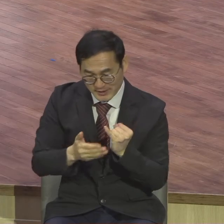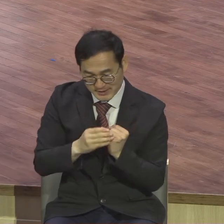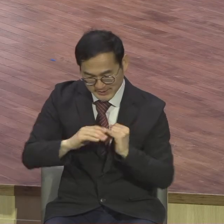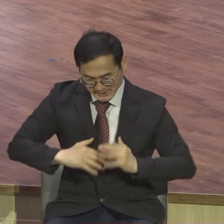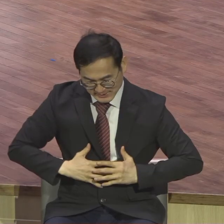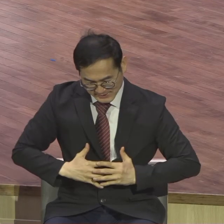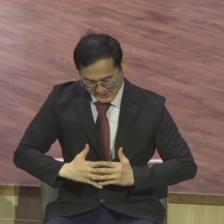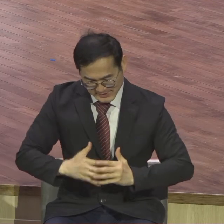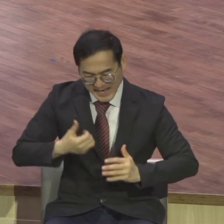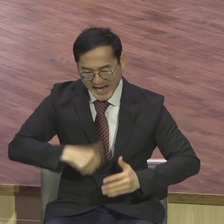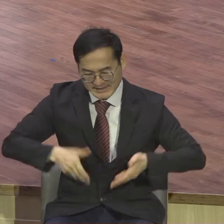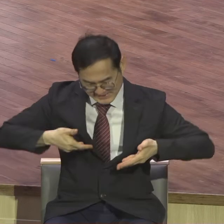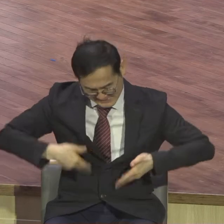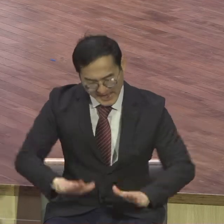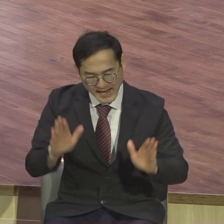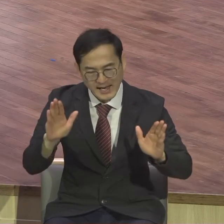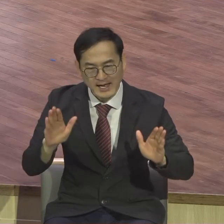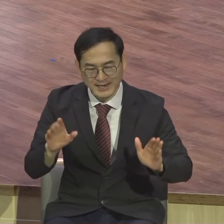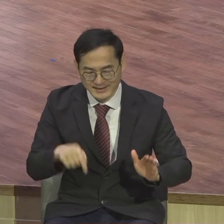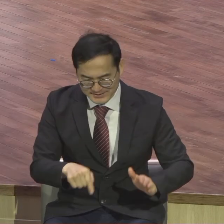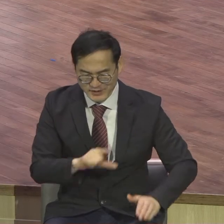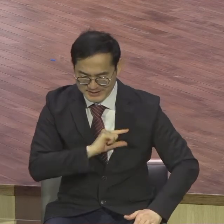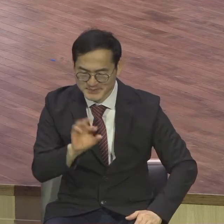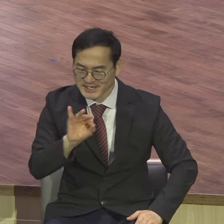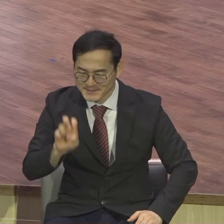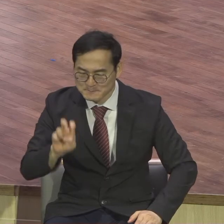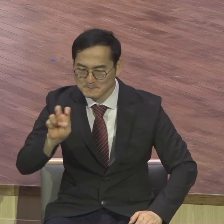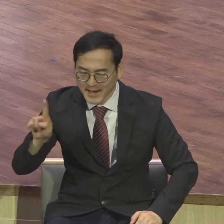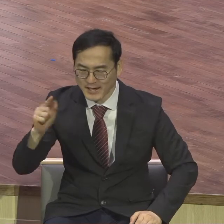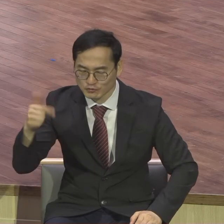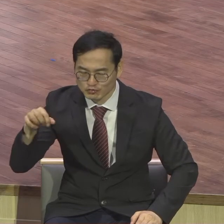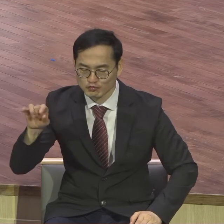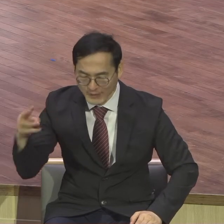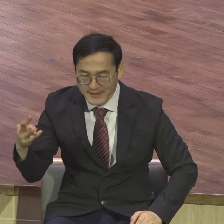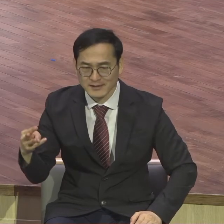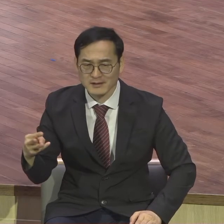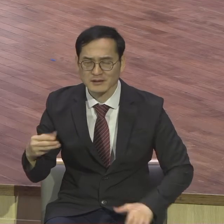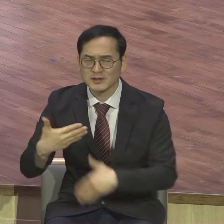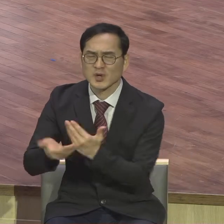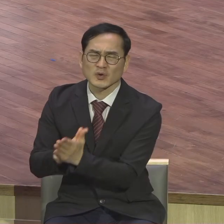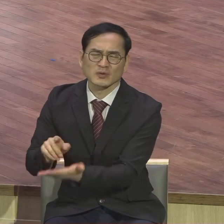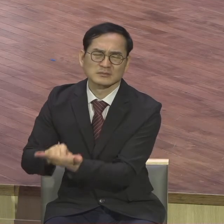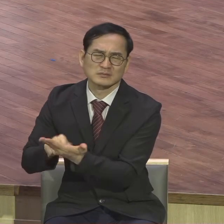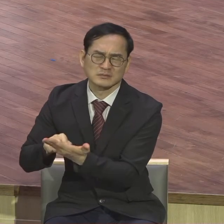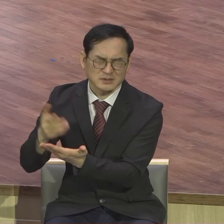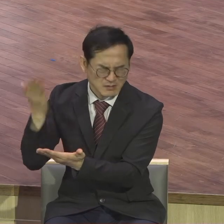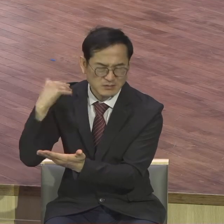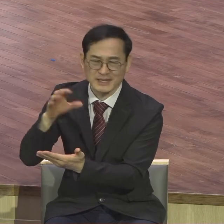점점 가까이 오면서 확인시켜 주셨고, 드디어 마태복음 1장 21절 23절에